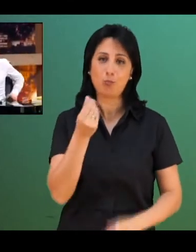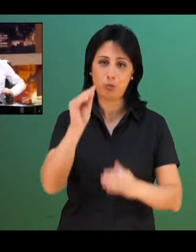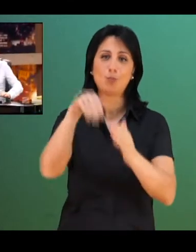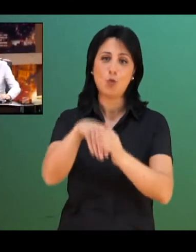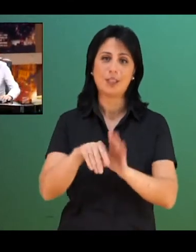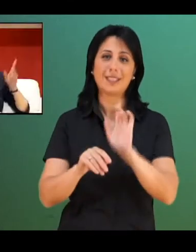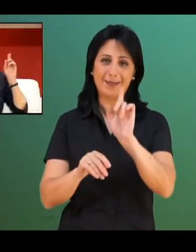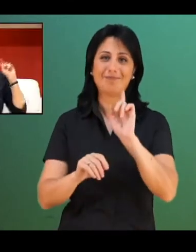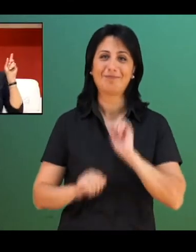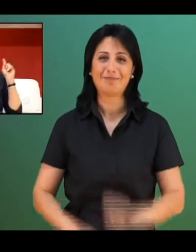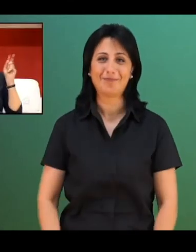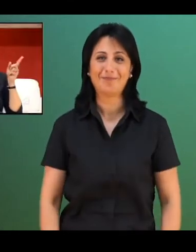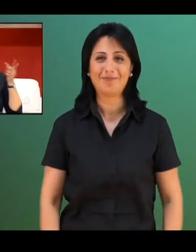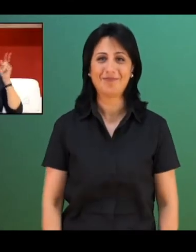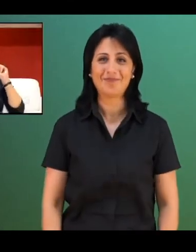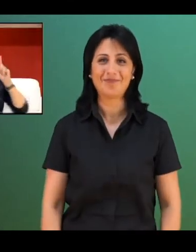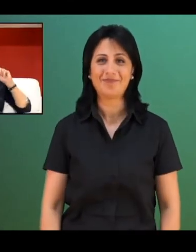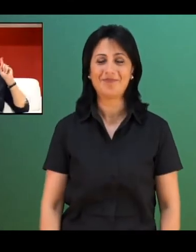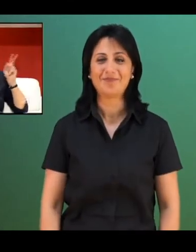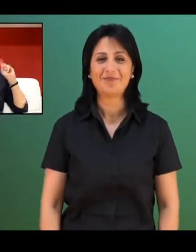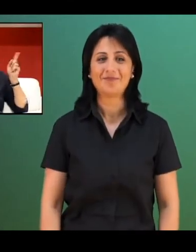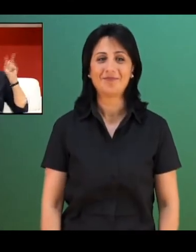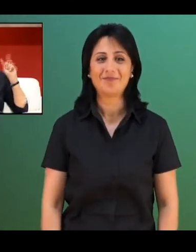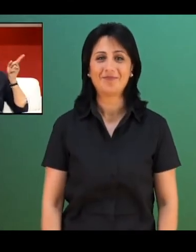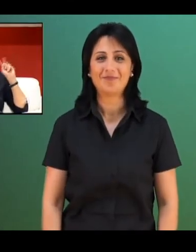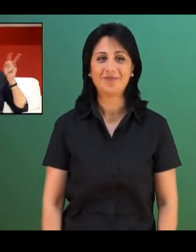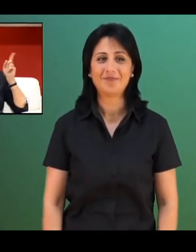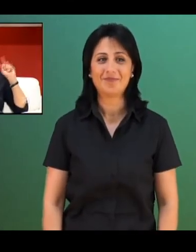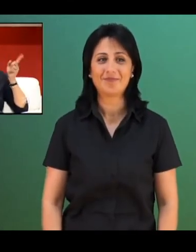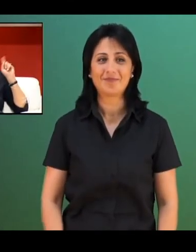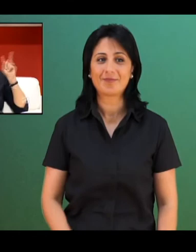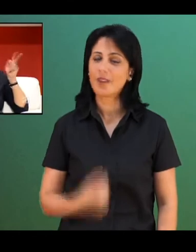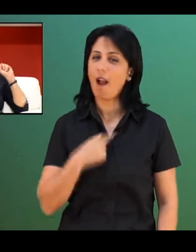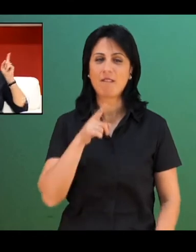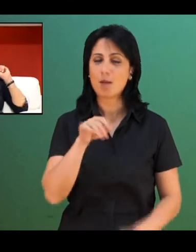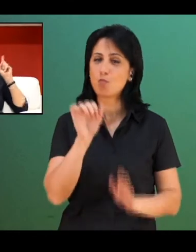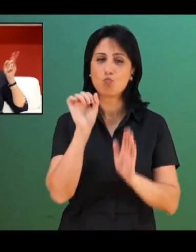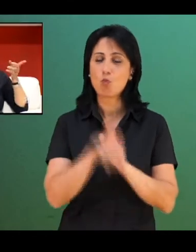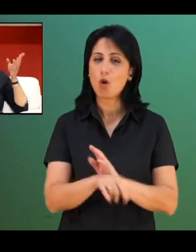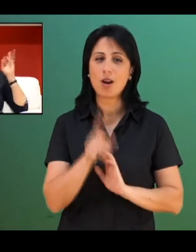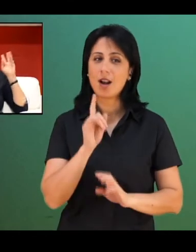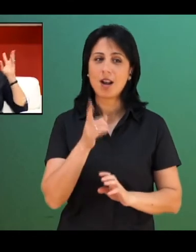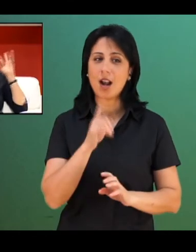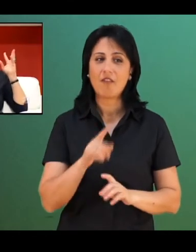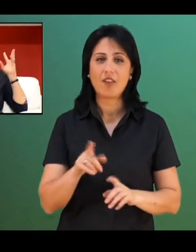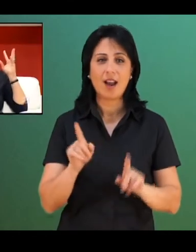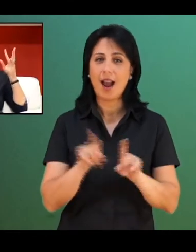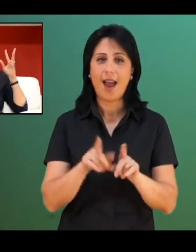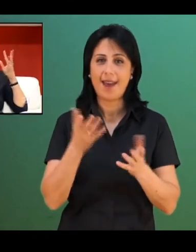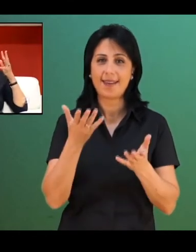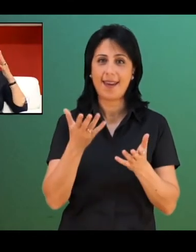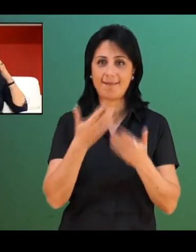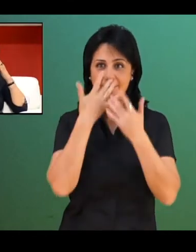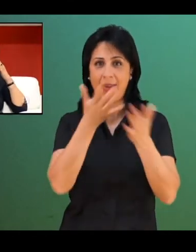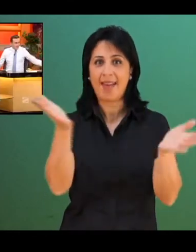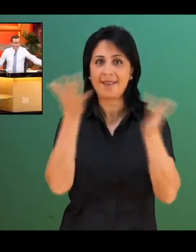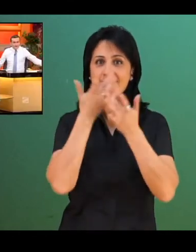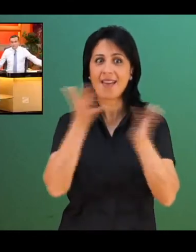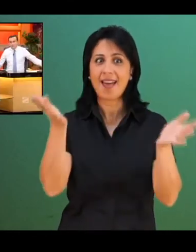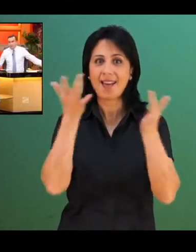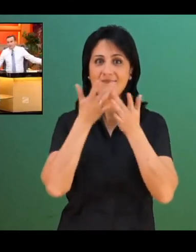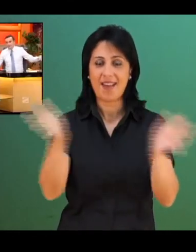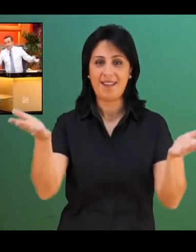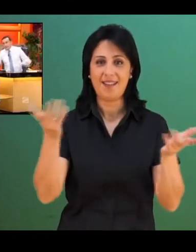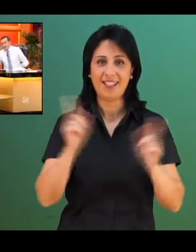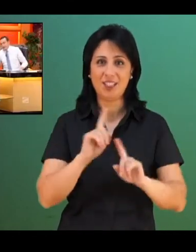ახლა მე შე მოკლავ აი იმის გულისთვის რომ აი სამზეურზე გამოიტანე ჩემი ტარიელის სამარცხინო ფოტო. არა კაცო დაგიდი